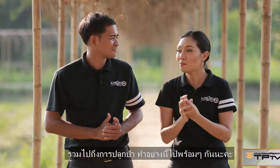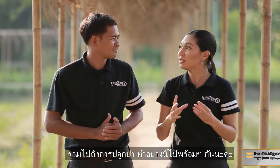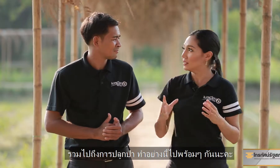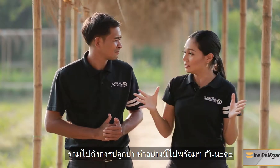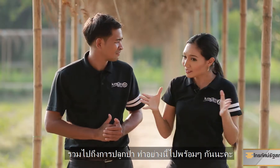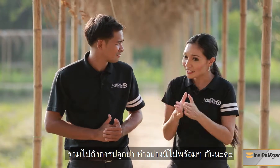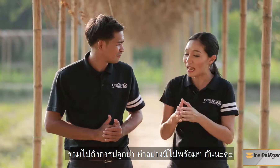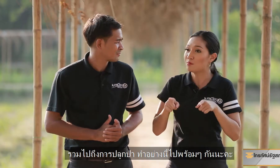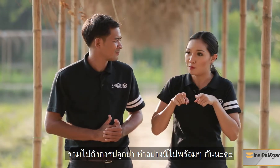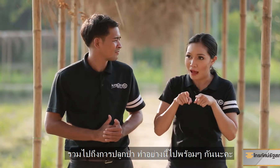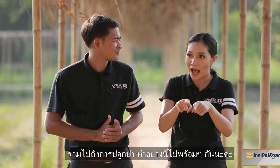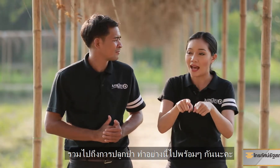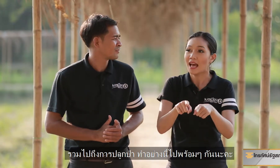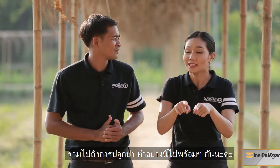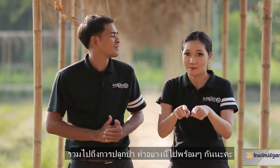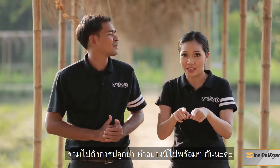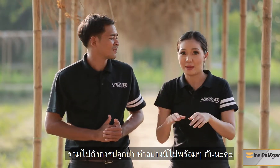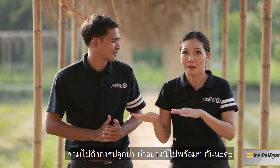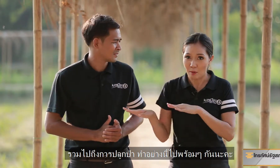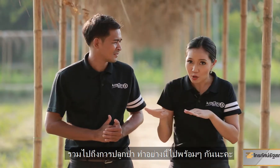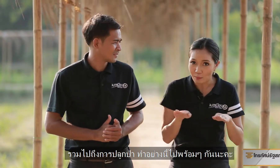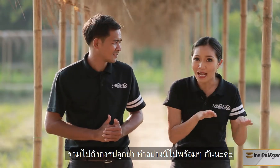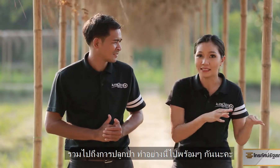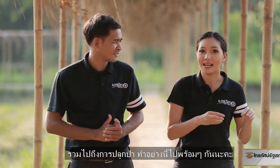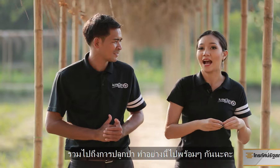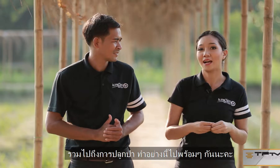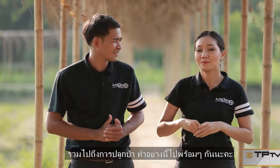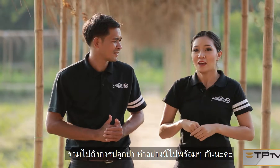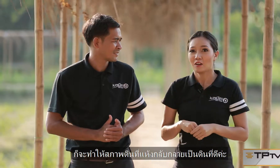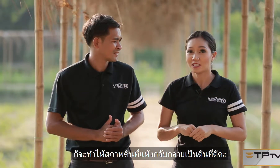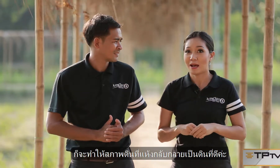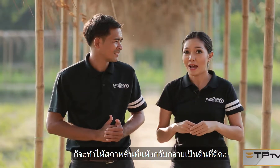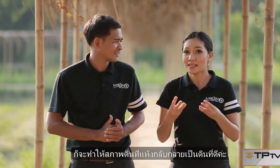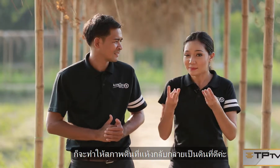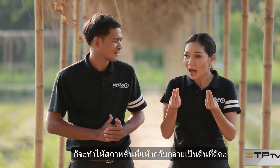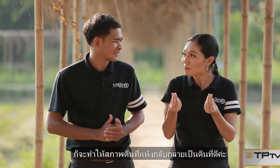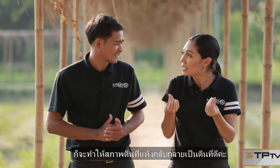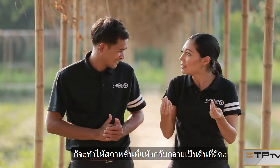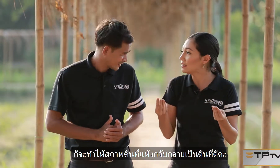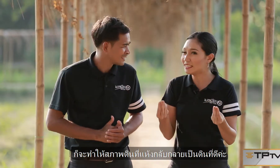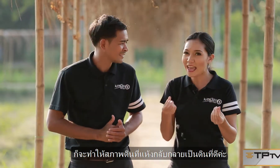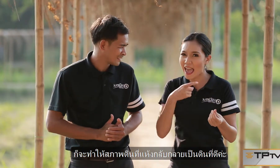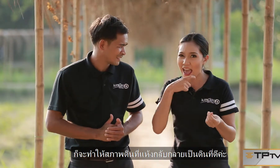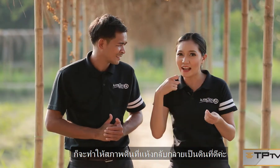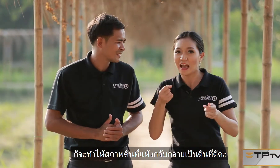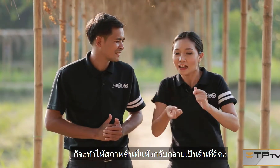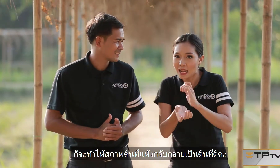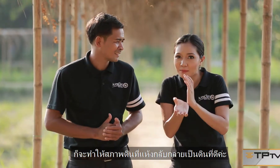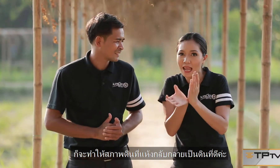ปถึงการปลูกป่าทำอย่างนี้ไปพร้อมๆกันนะคะก็จะทำให้สภาพดินที่แห้งกลับกลาย